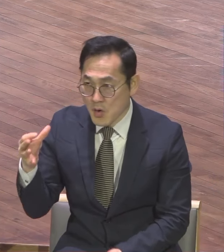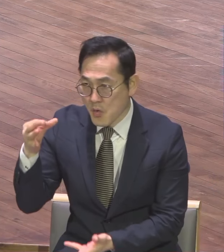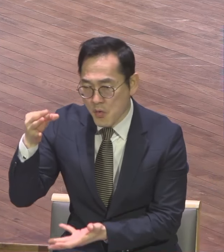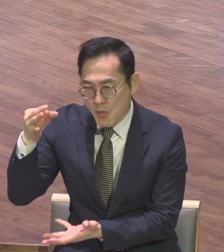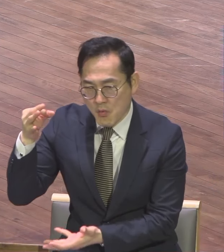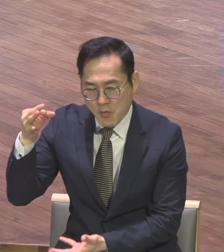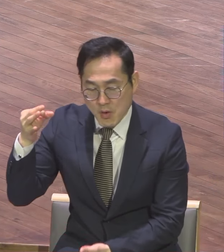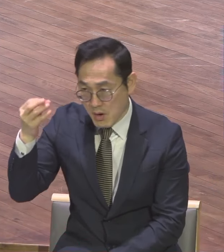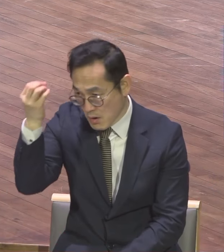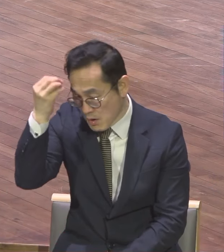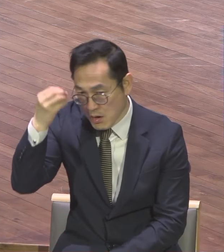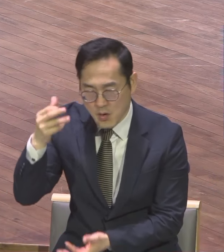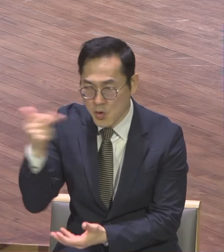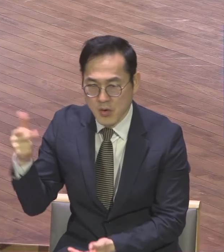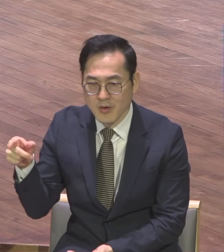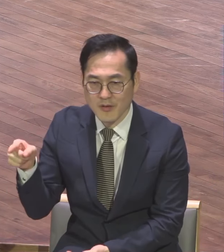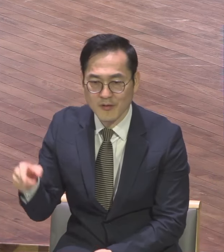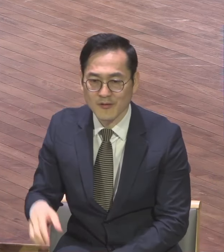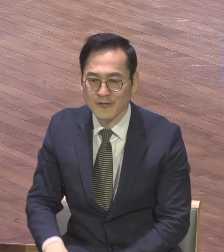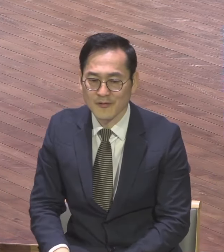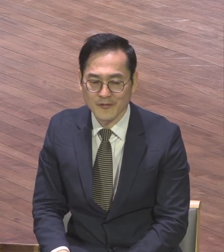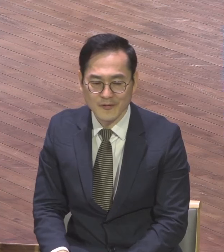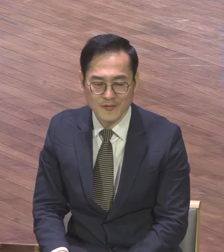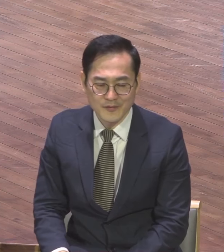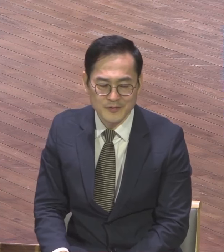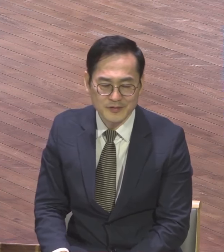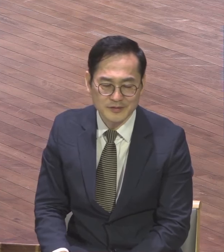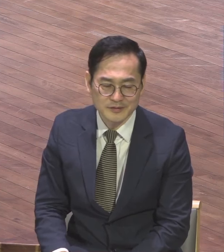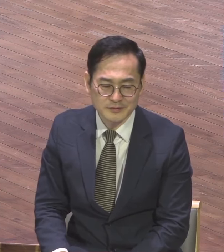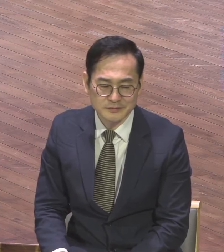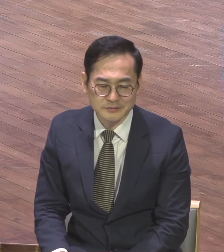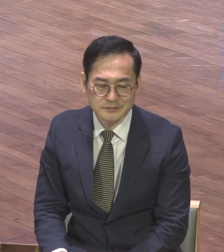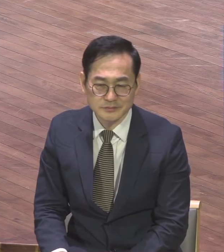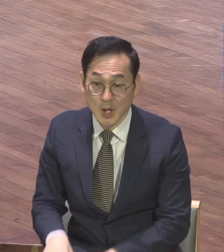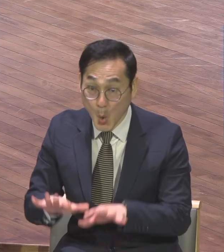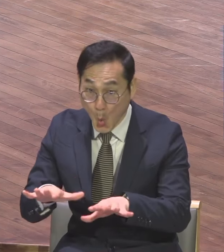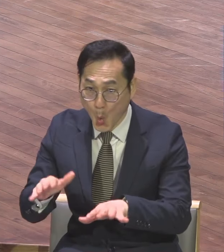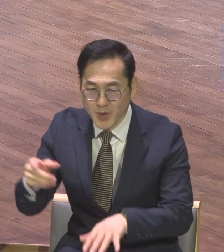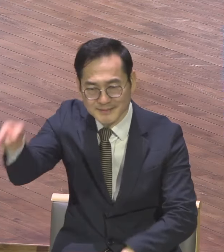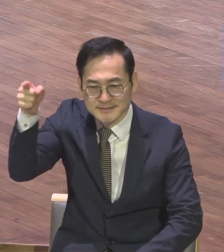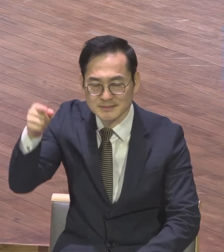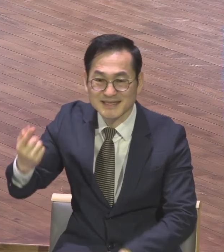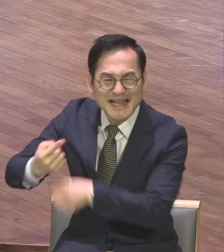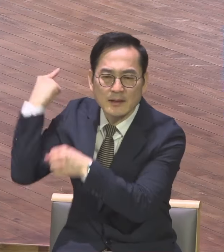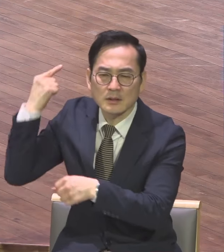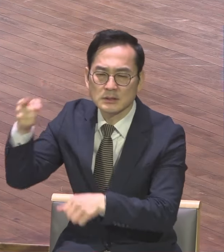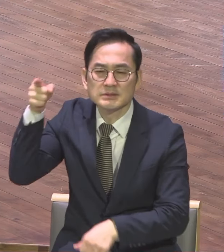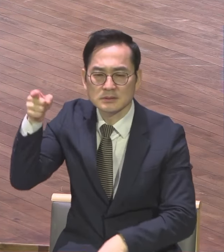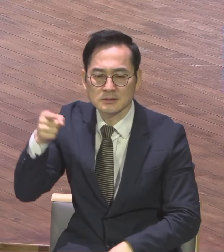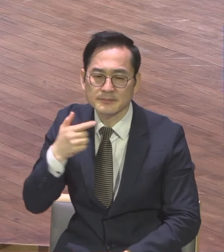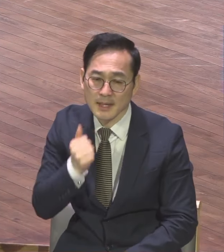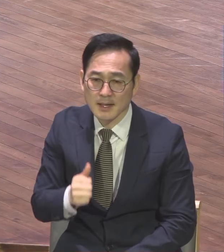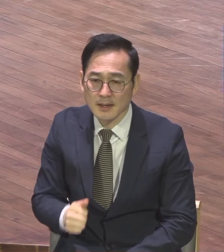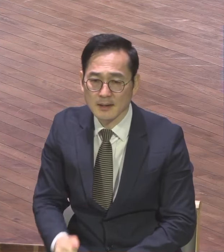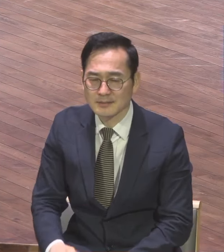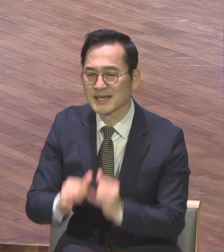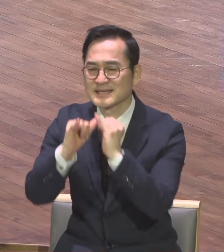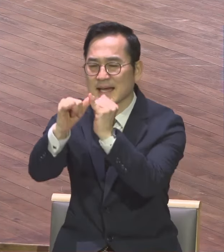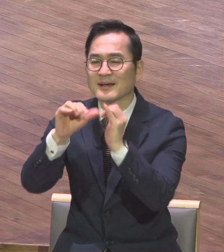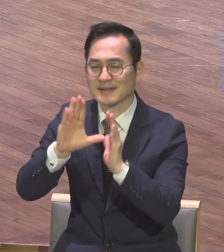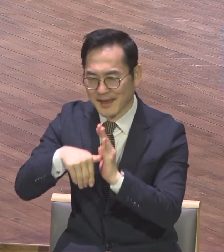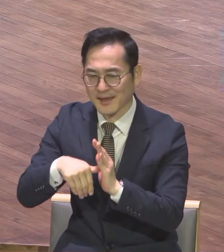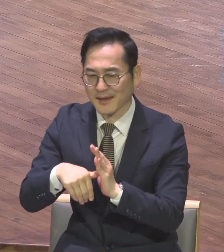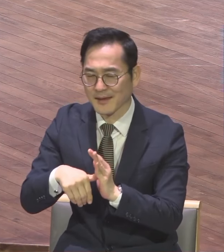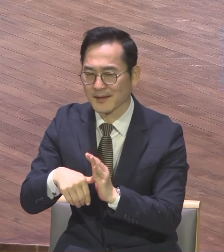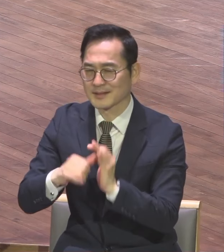우승을 작년에도 하고 올해도 했어요. 근데 이 마스터즈 우승을 하고 나서 이번에 시상식에서 이런 말을